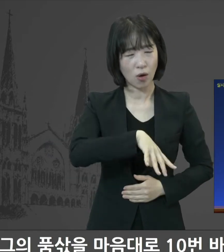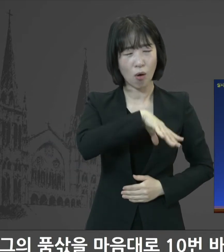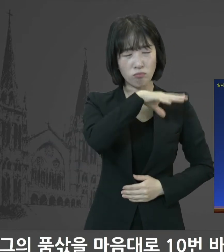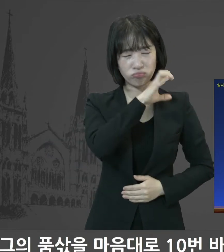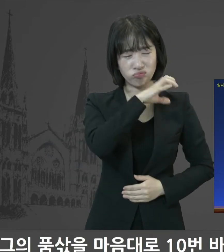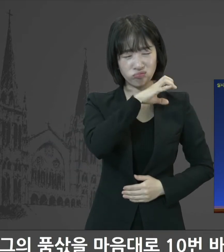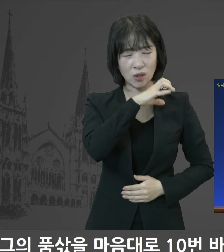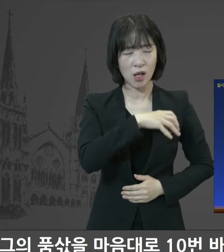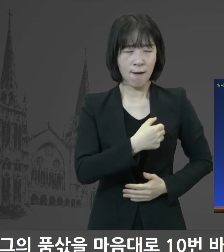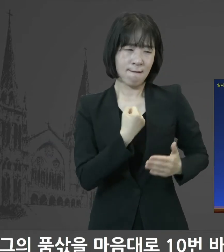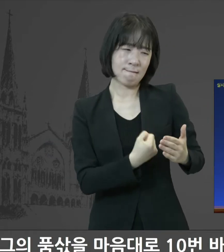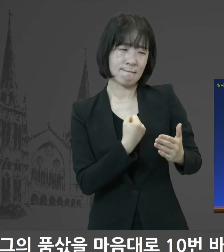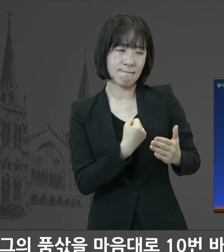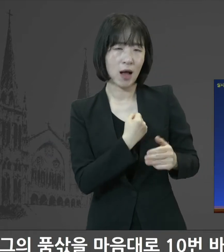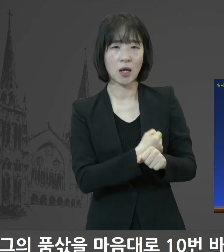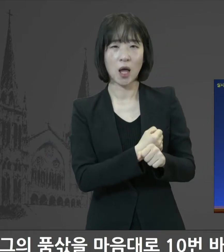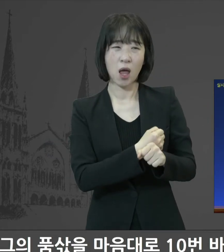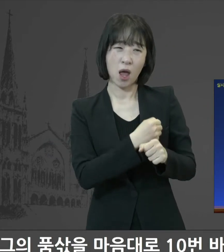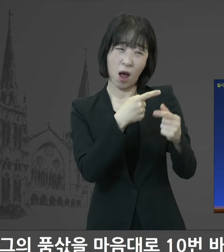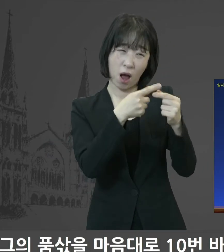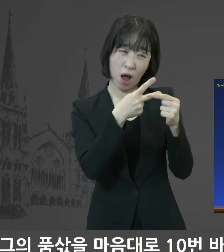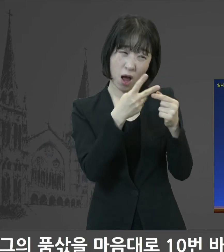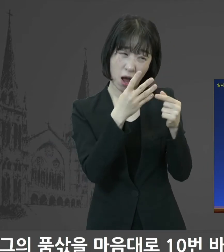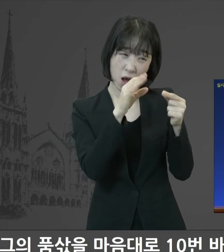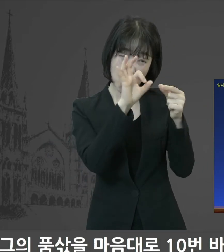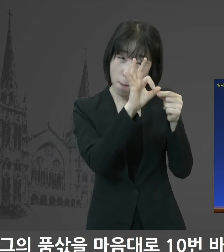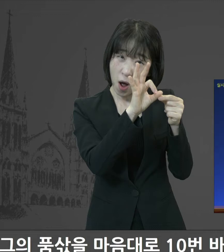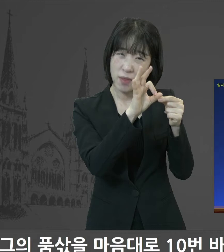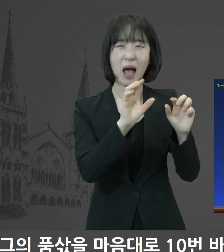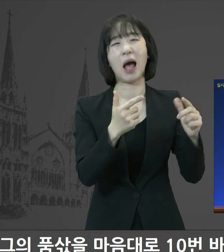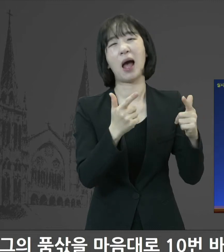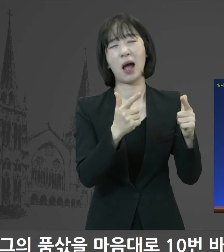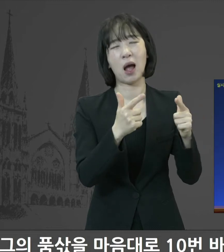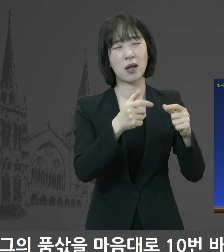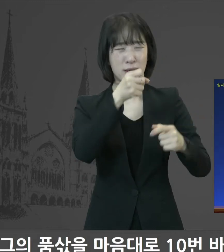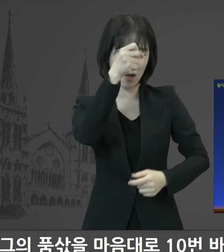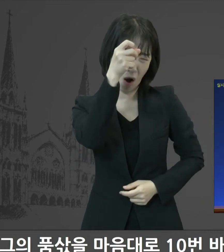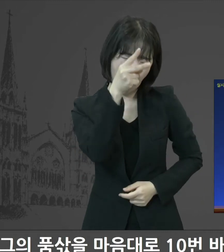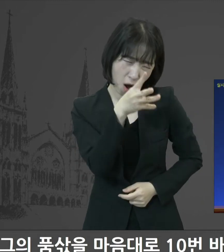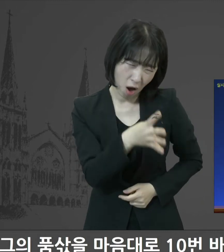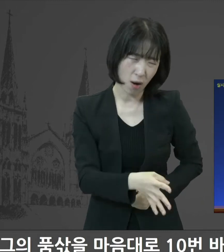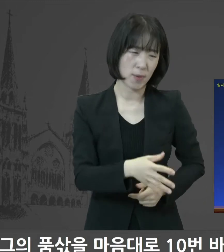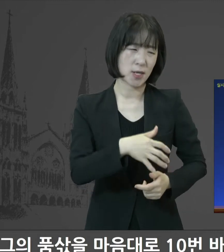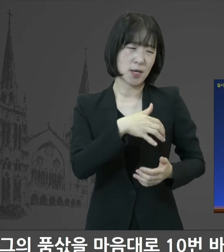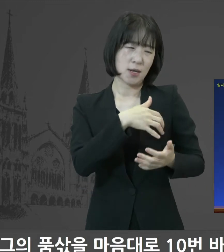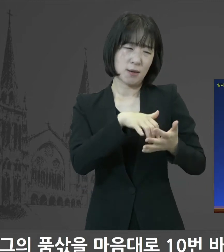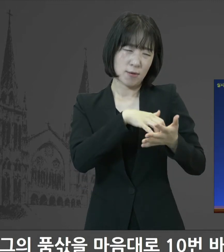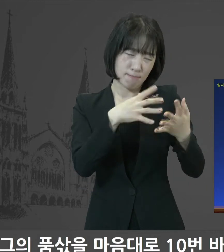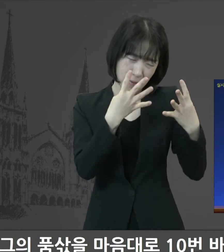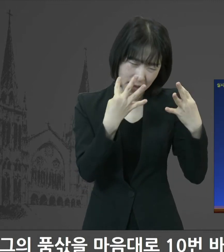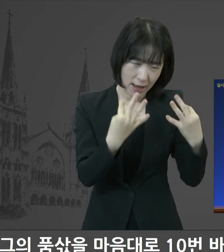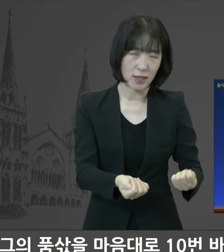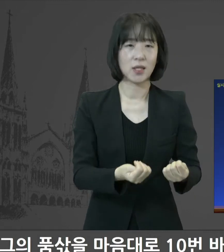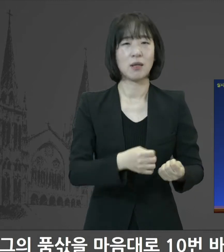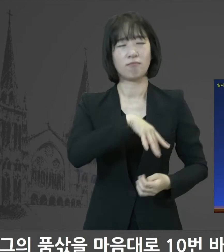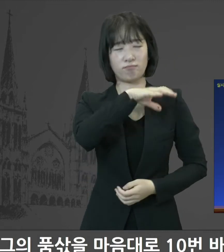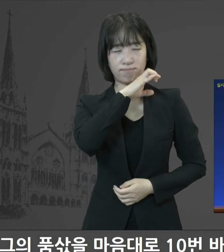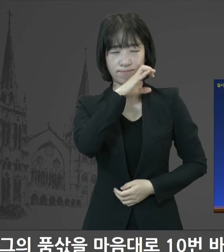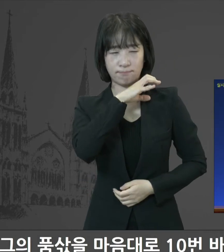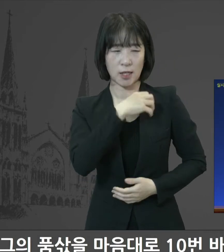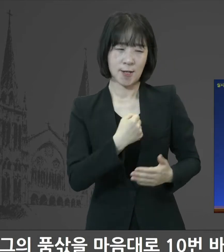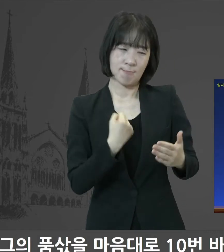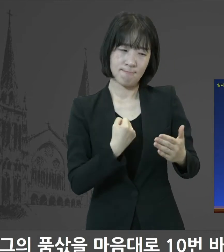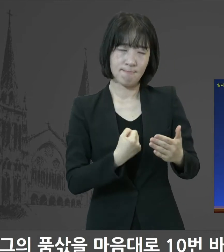겁니다. 훨씬 많은 숫자의 불평과 불만을 토로했을 것이죠. 우리는 이렇게 정리해 볼 수